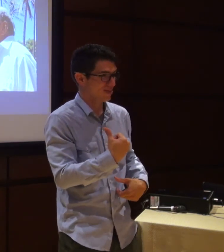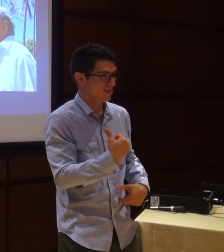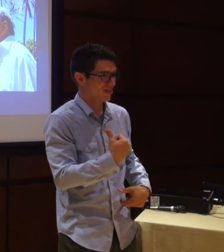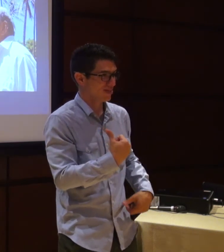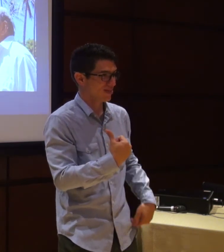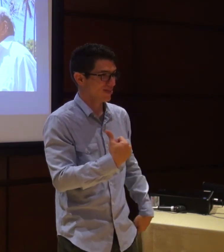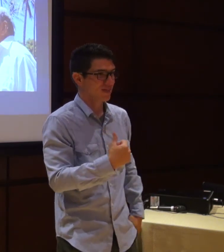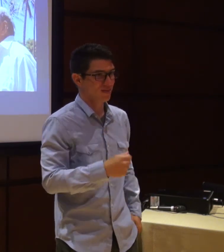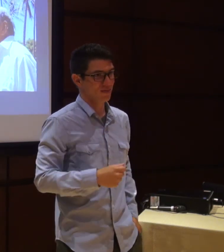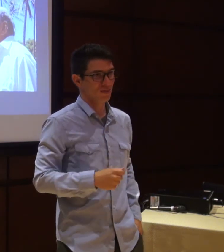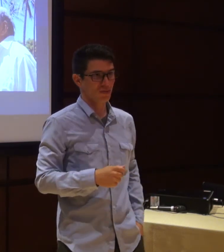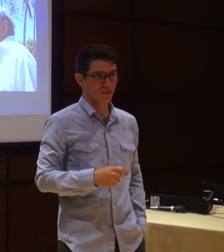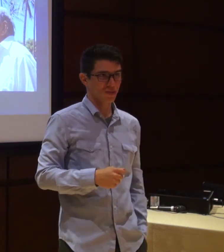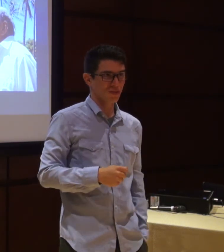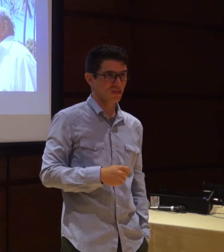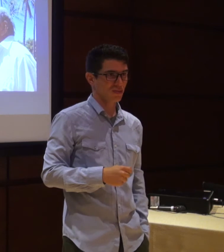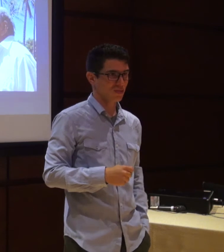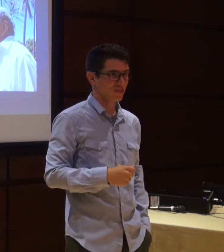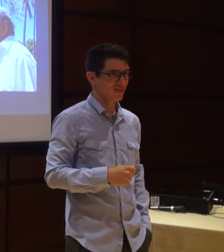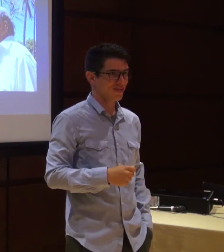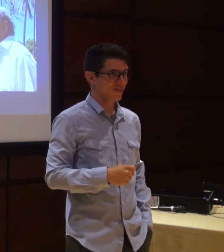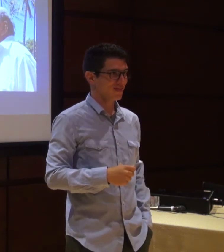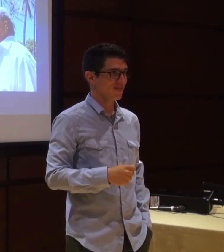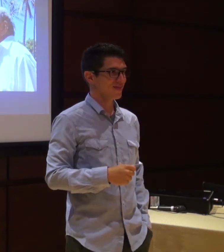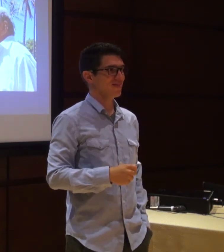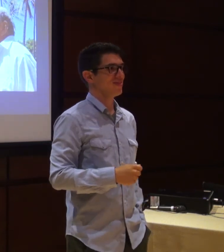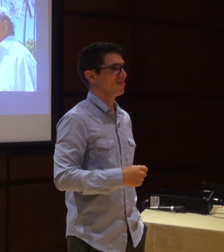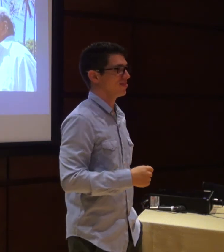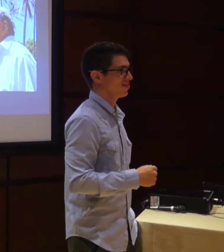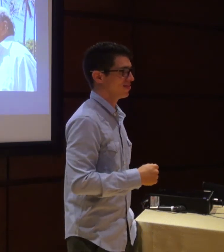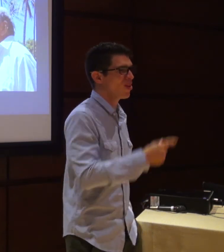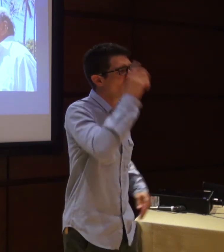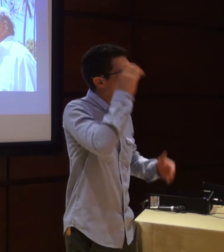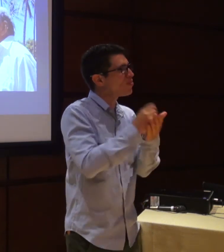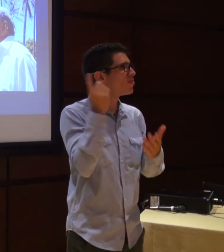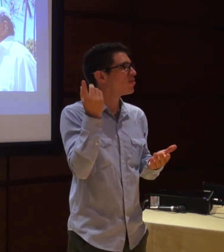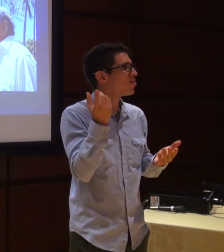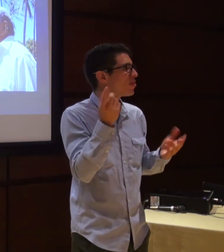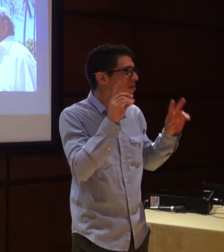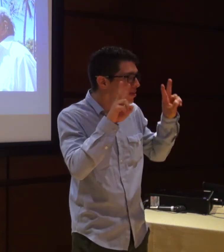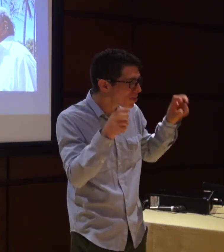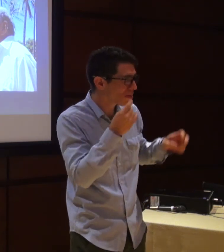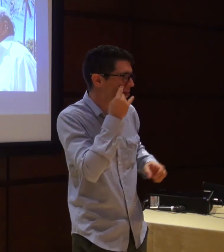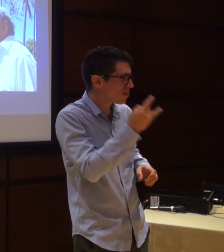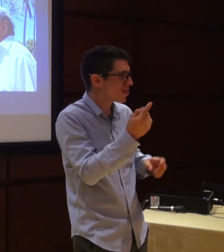la historia de vida de este cantautor. Me gustaría que tuvieras alguna opinión sobre lo que has aprendido. ¿Qué opinas en relación